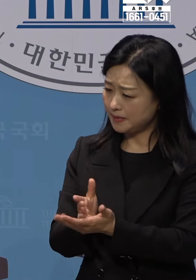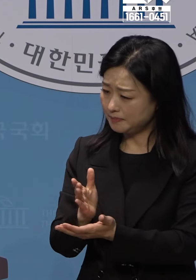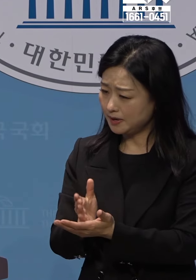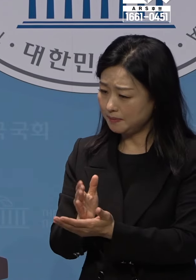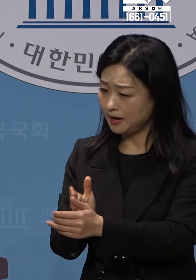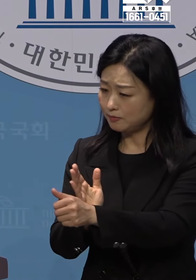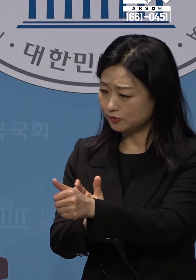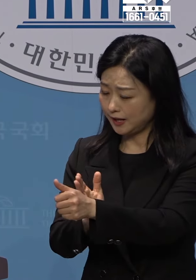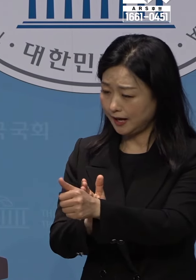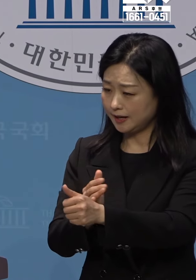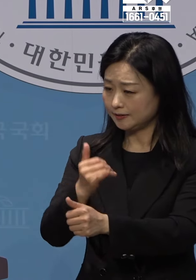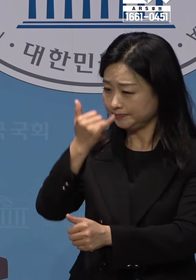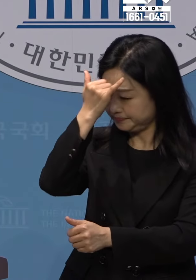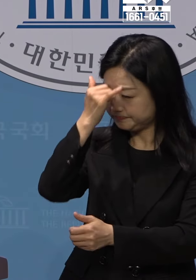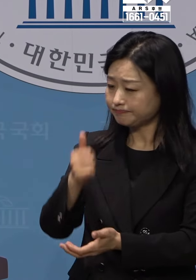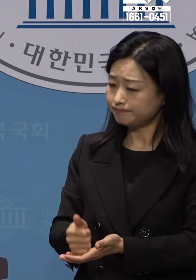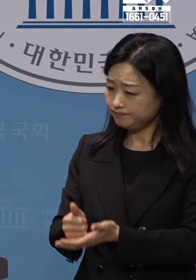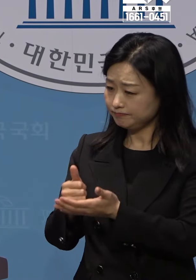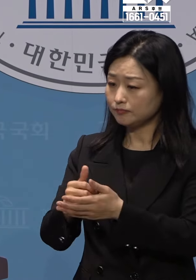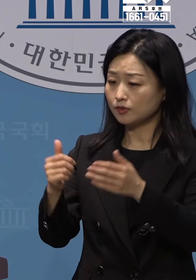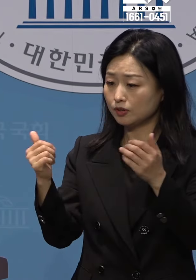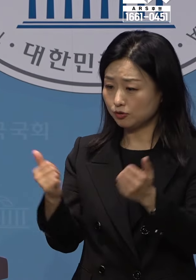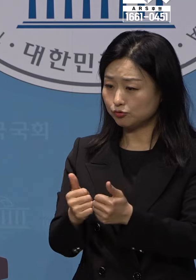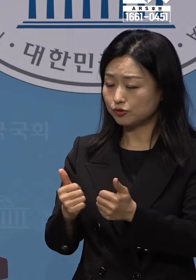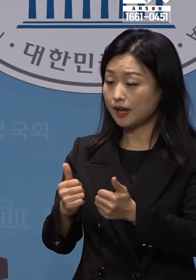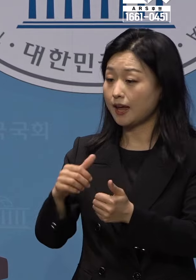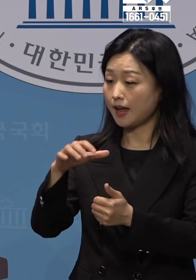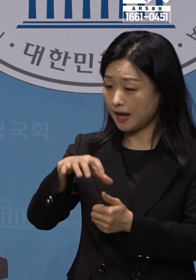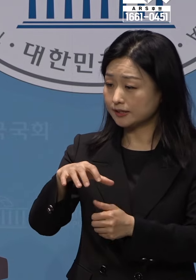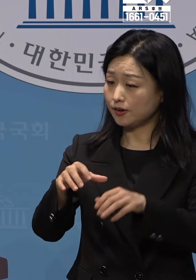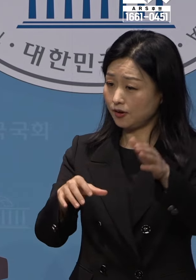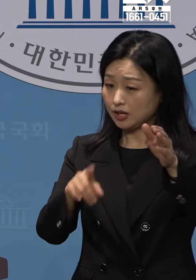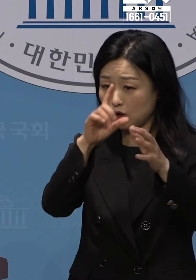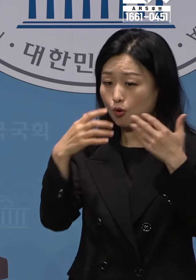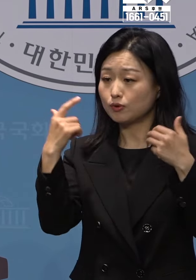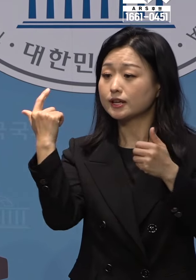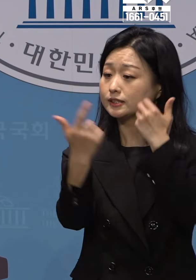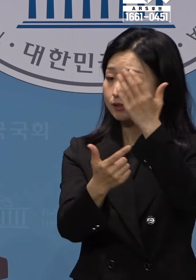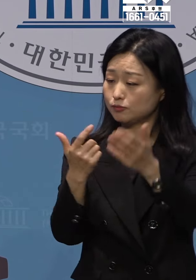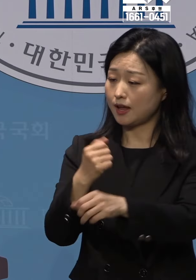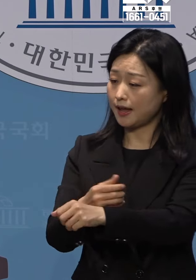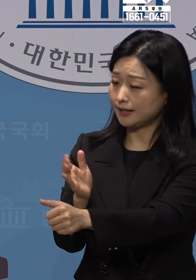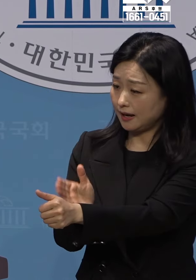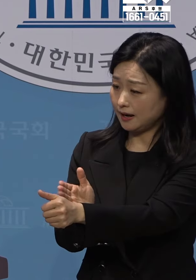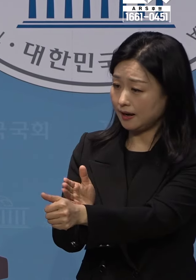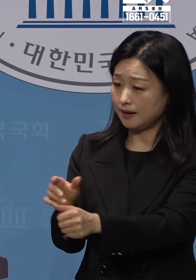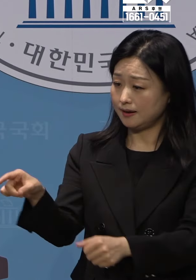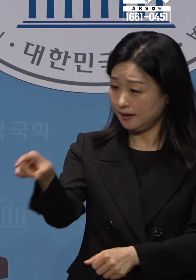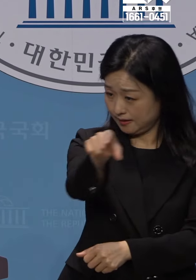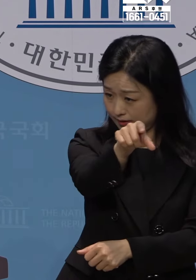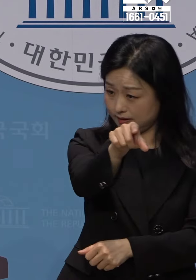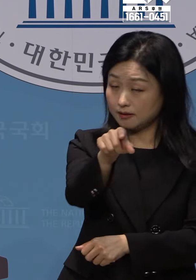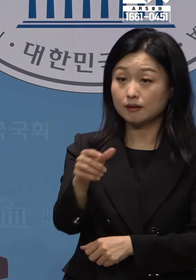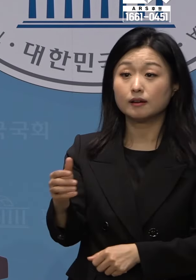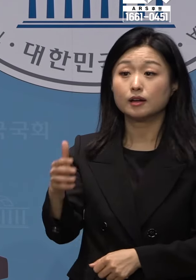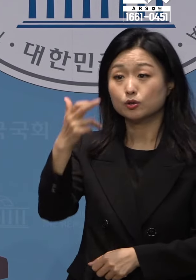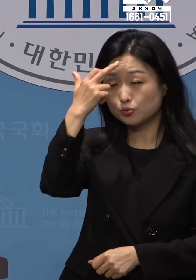요청하며 국정감사 질의를 할 것을 당부했습니다. 그럼에도 최수진